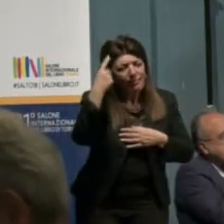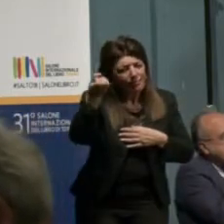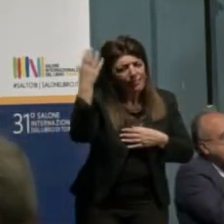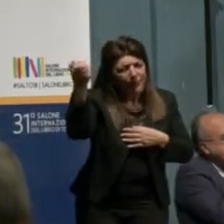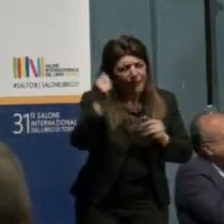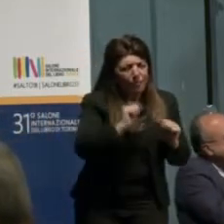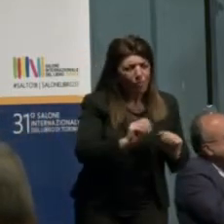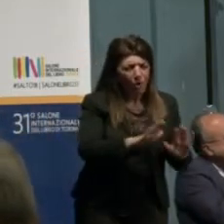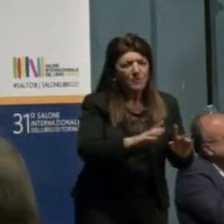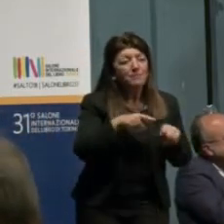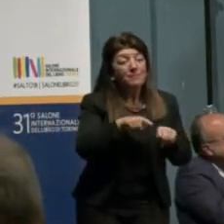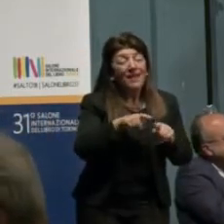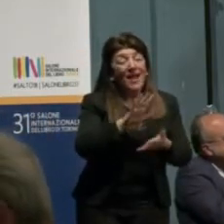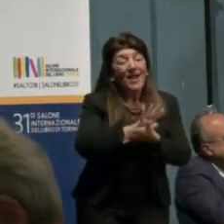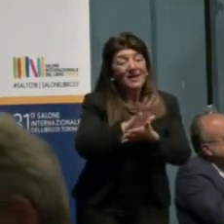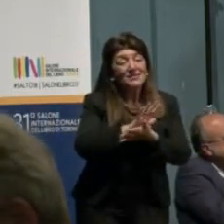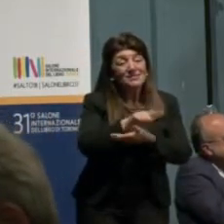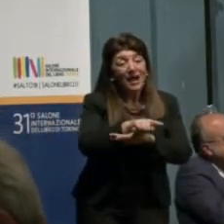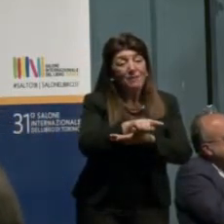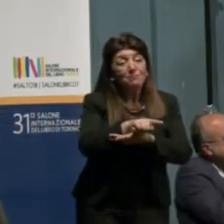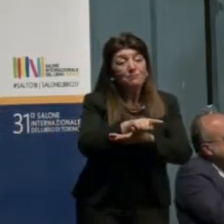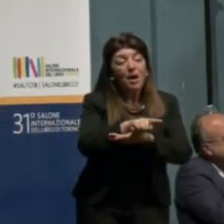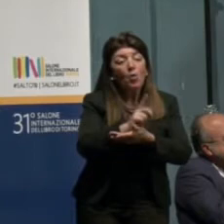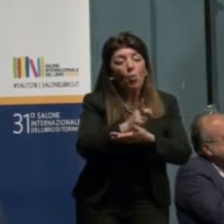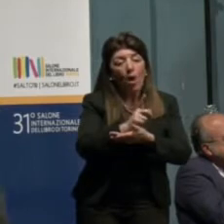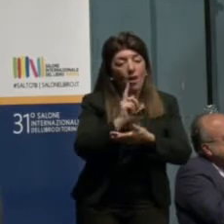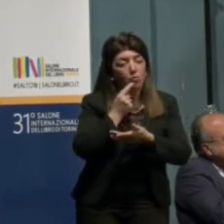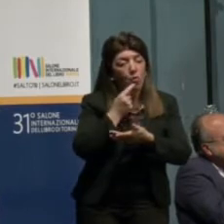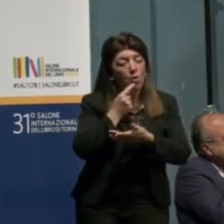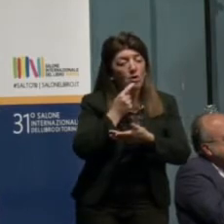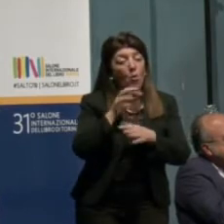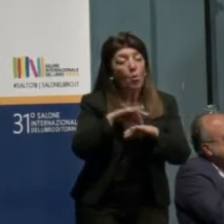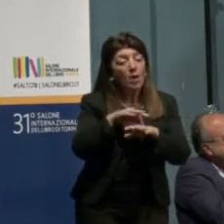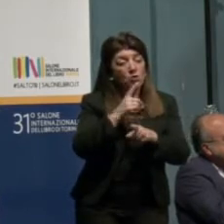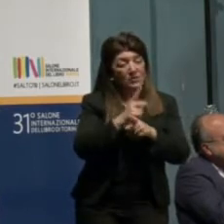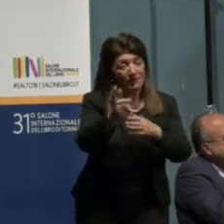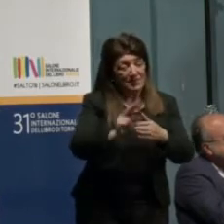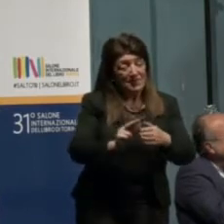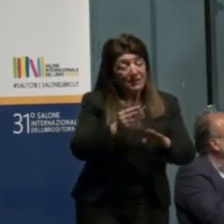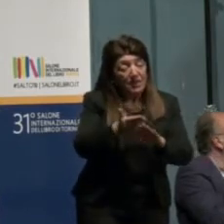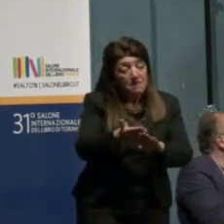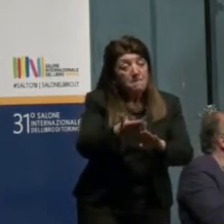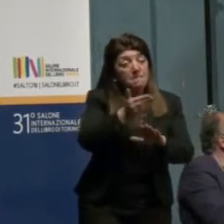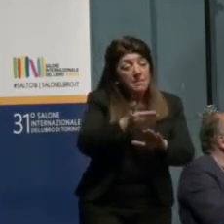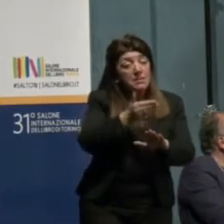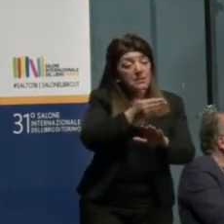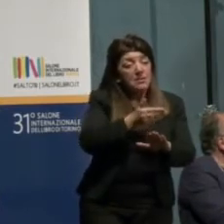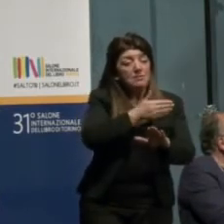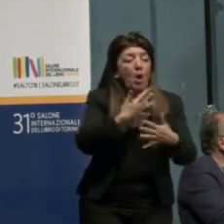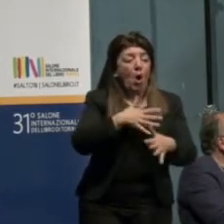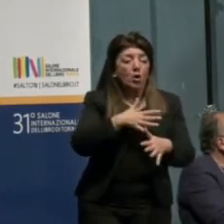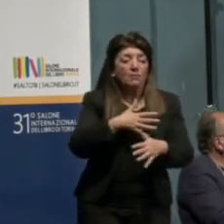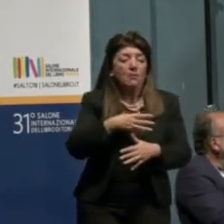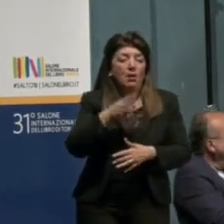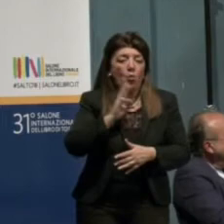ed è la stampa che prima di scrivere una cosa visto che con tutte le tecnologie che abbiamo whatsapp